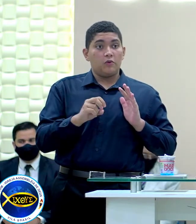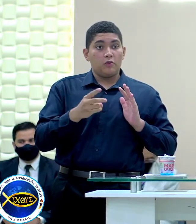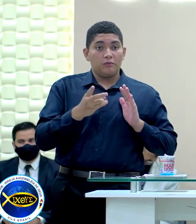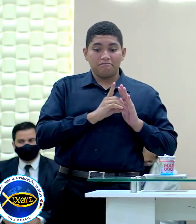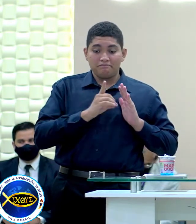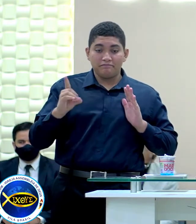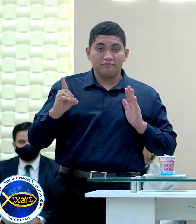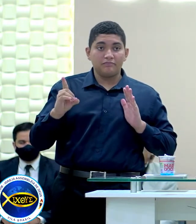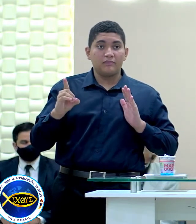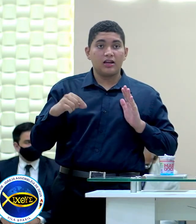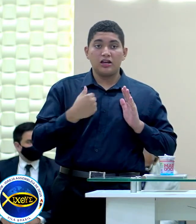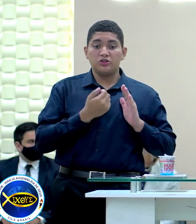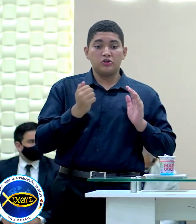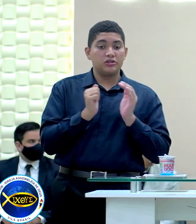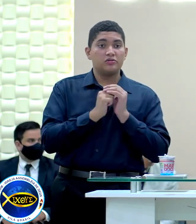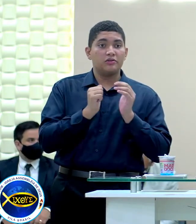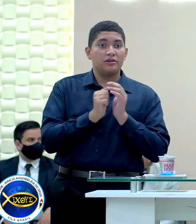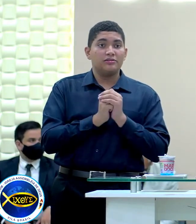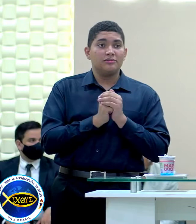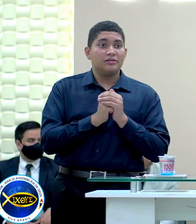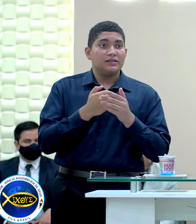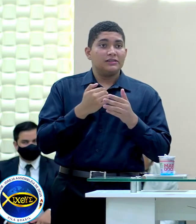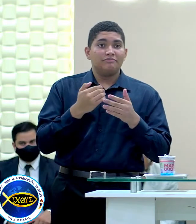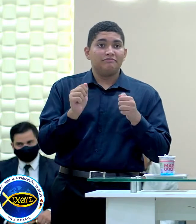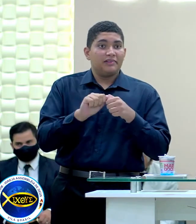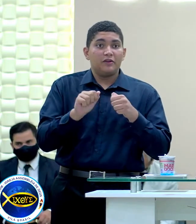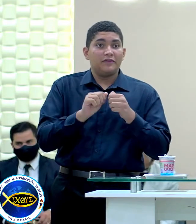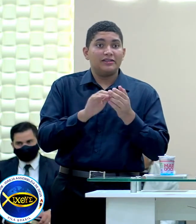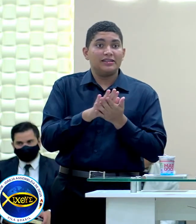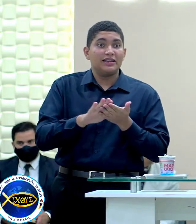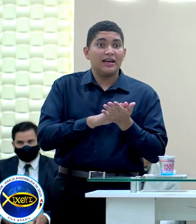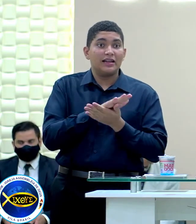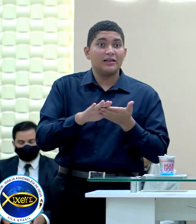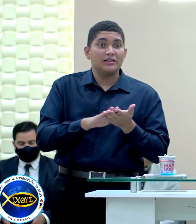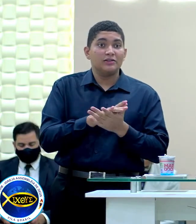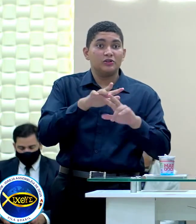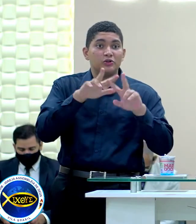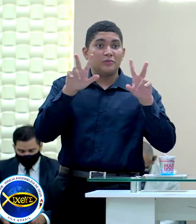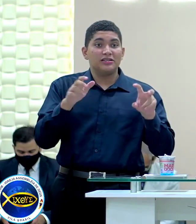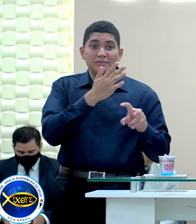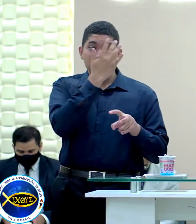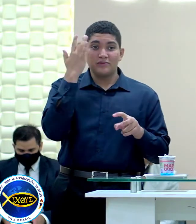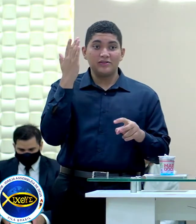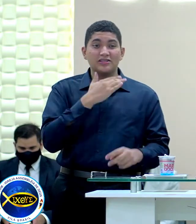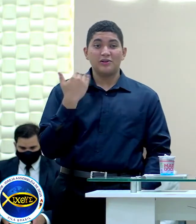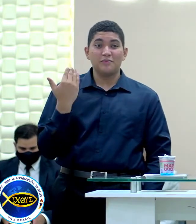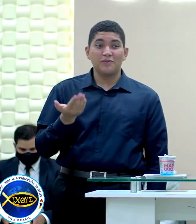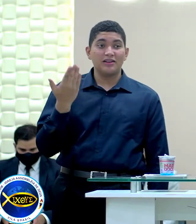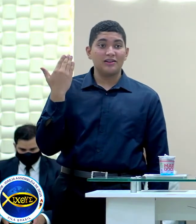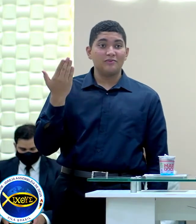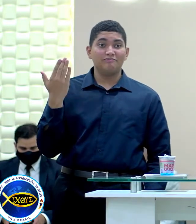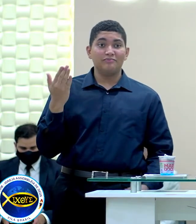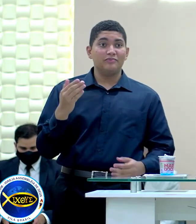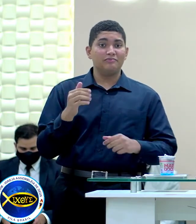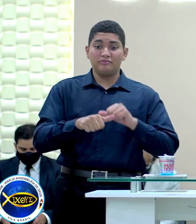não influenciam mais em nada para aqueles que estão debaixo da terra, em nada, absolutamente nada, meu